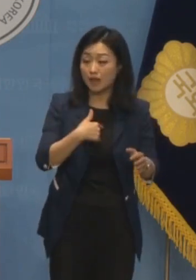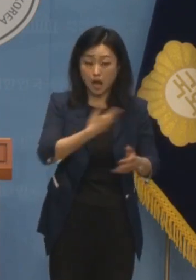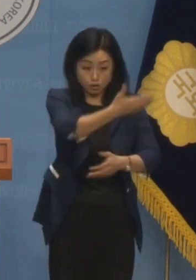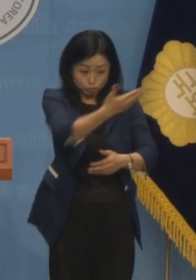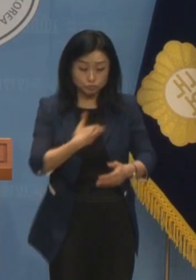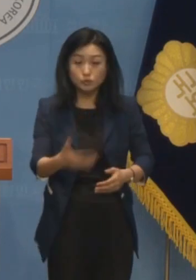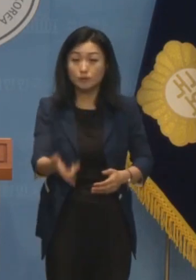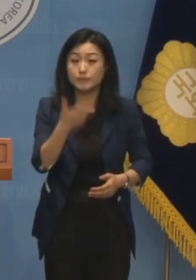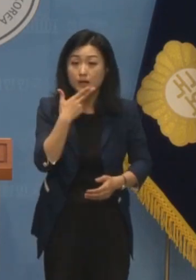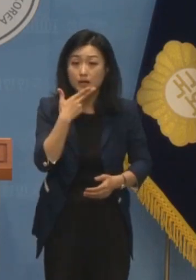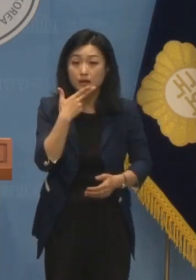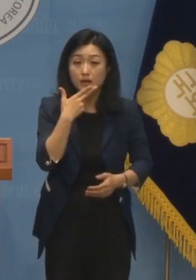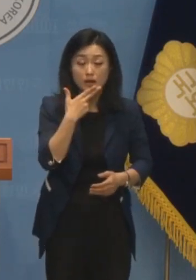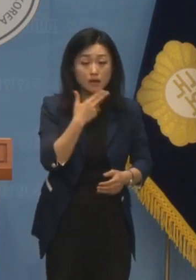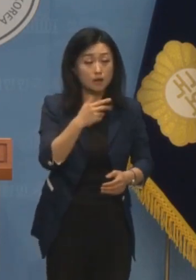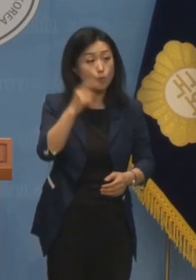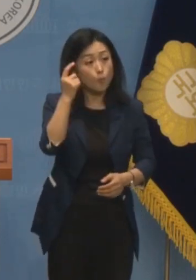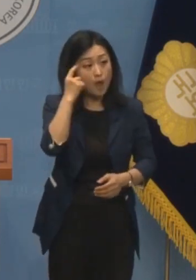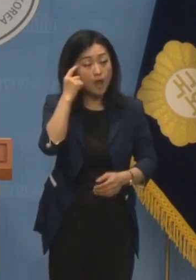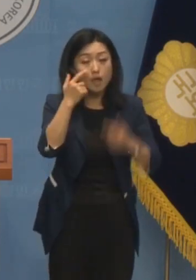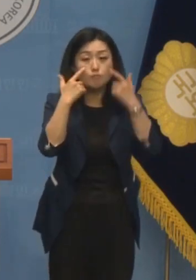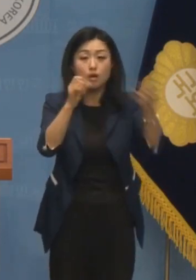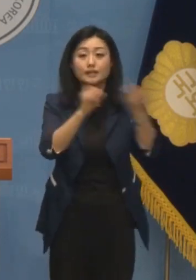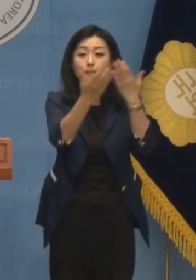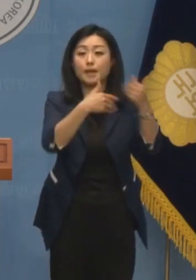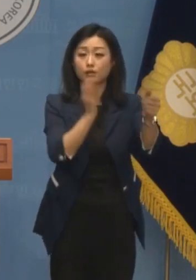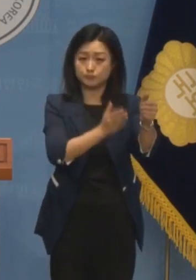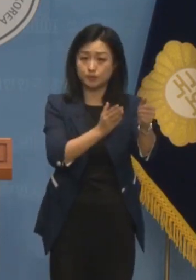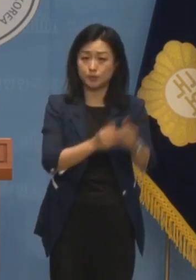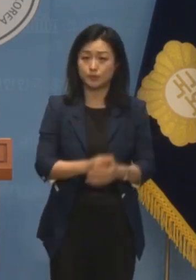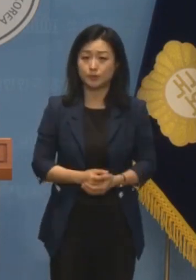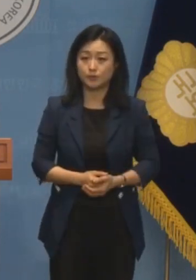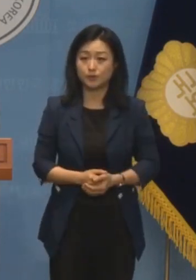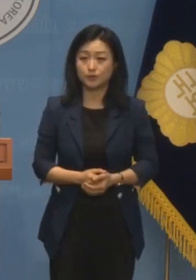통지를 유예했는지 분명히 밝혀주시기 바랍니다.